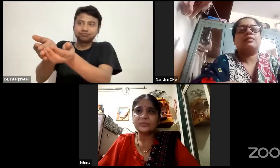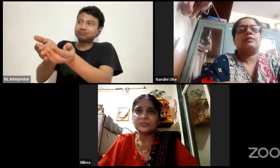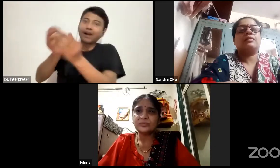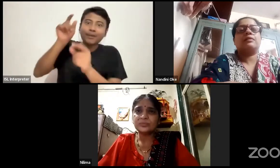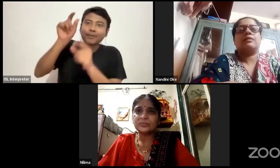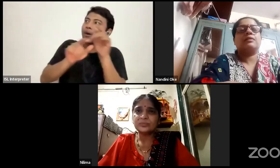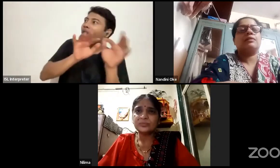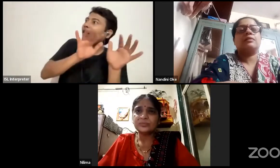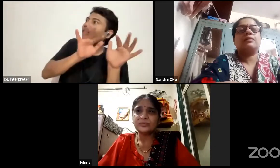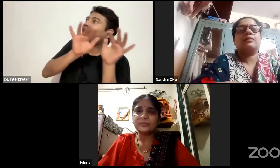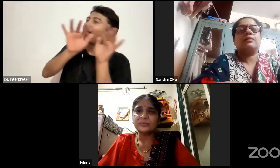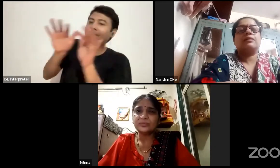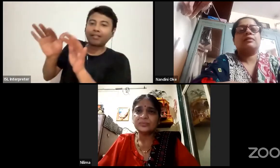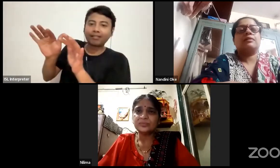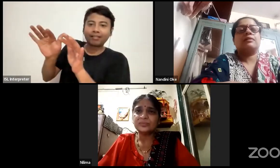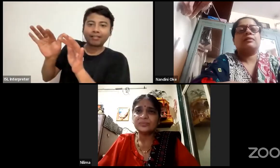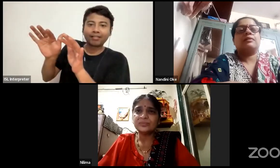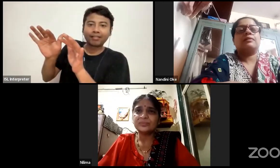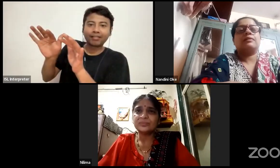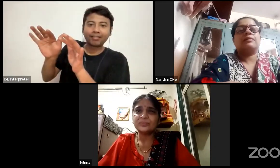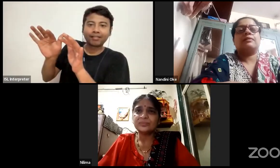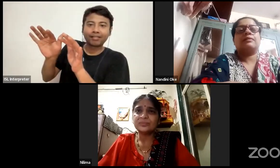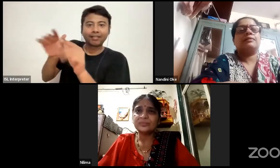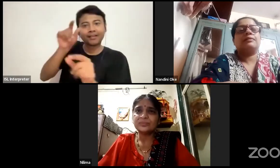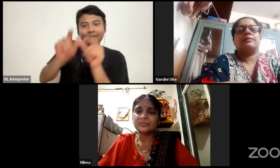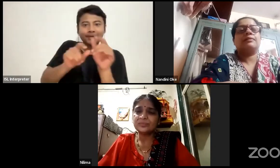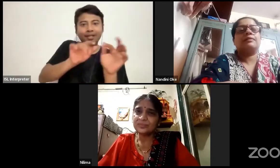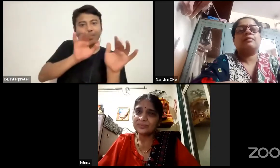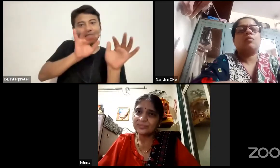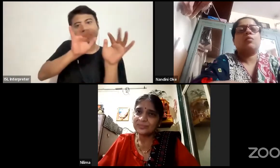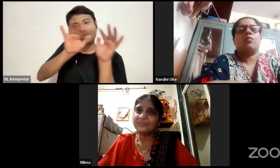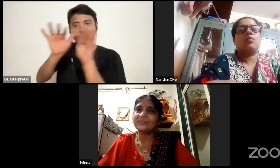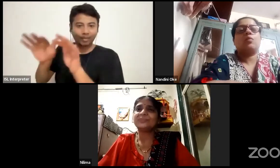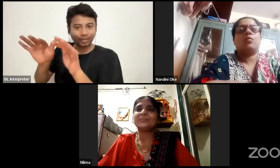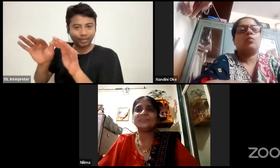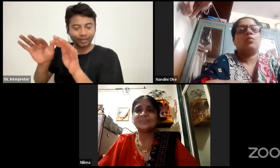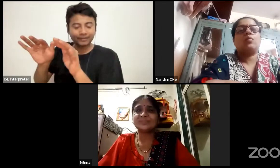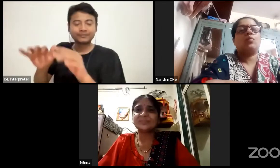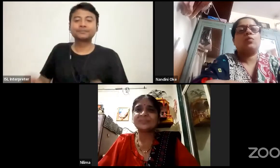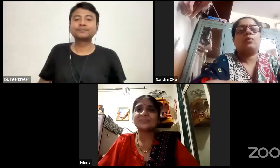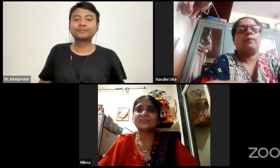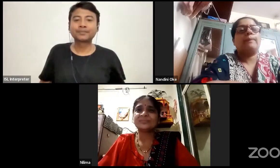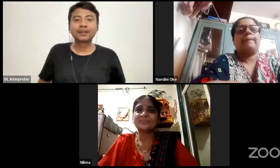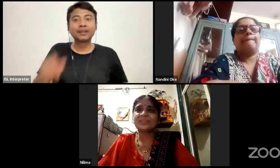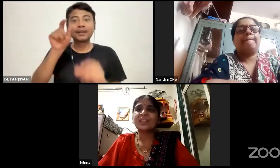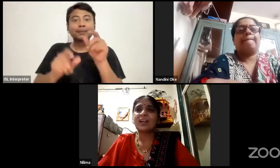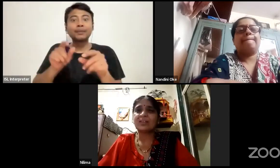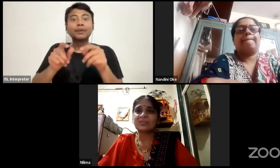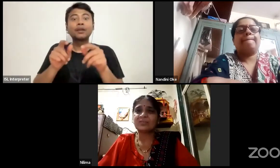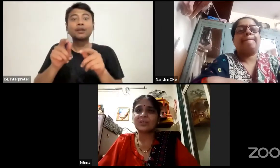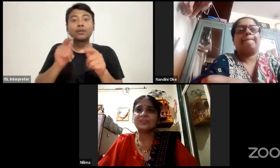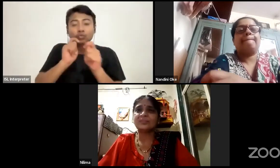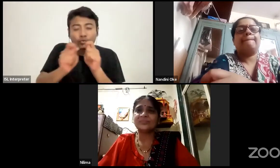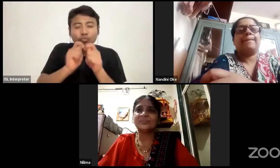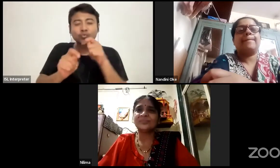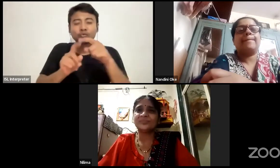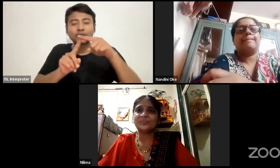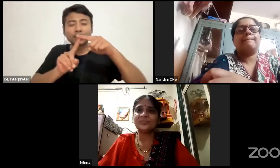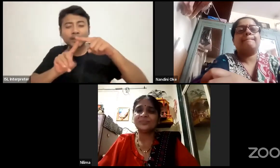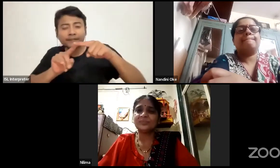और फिर 1 घंटे बाद सभी न्यूज चैनल पे एक फैमिली थी, उसके कुछ समय बाद सभी न्यूज